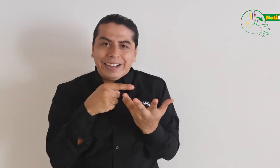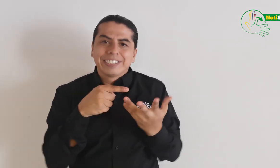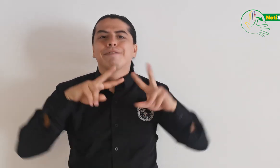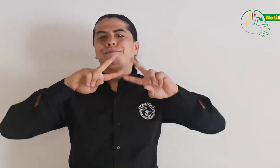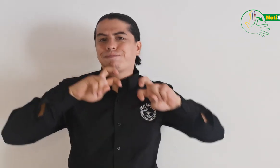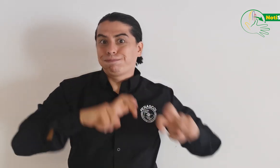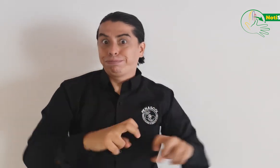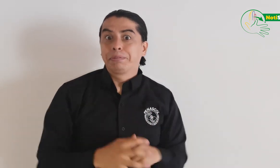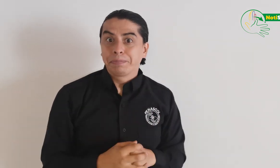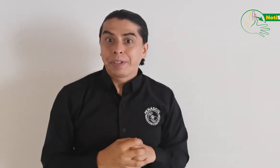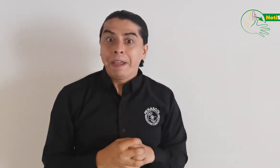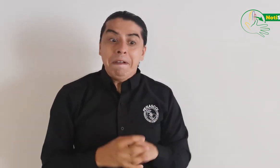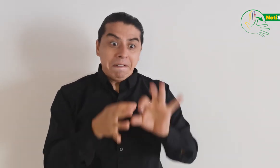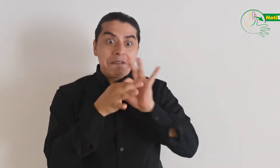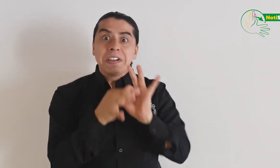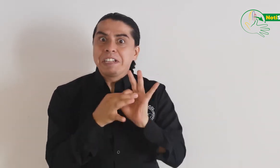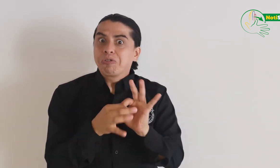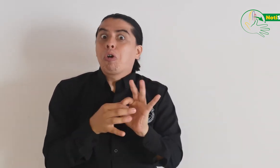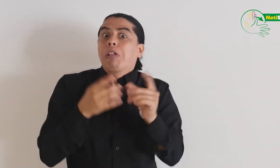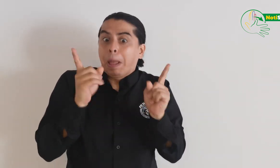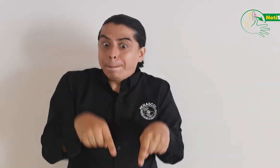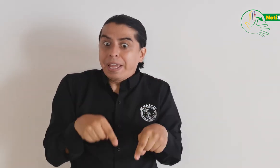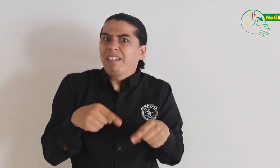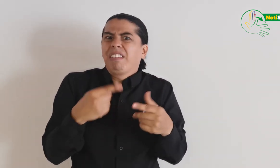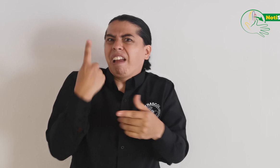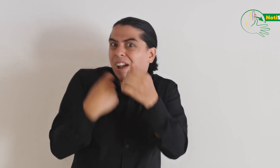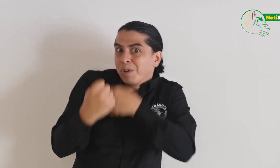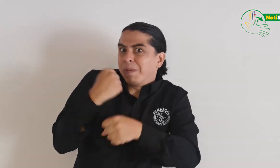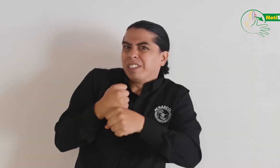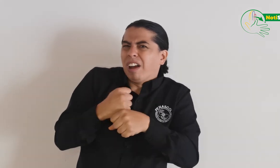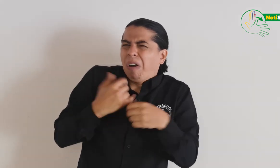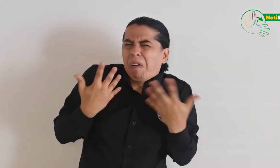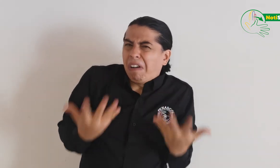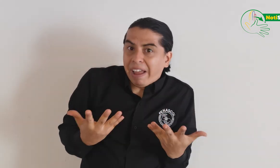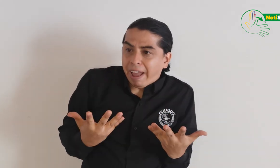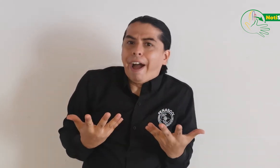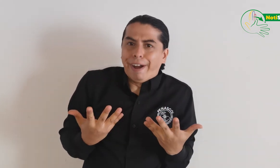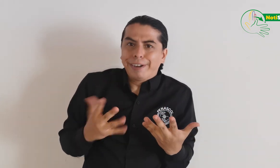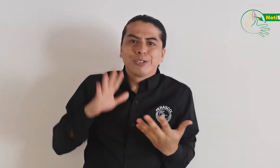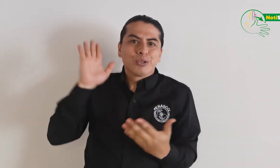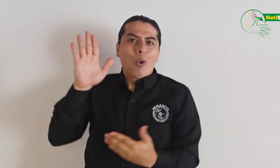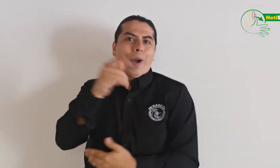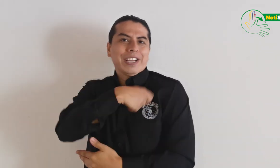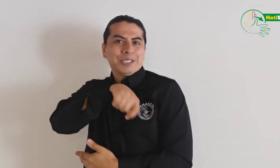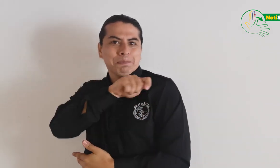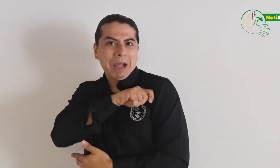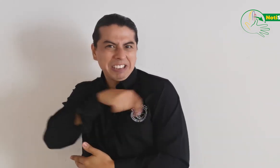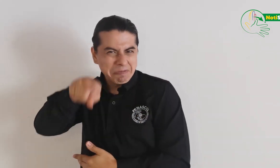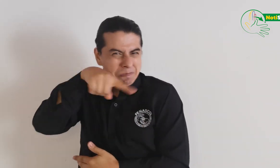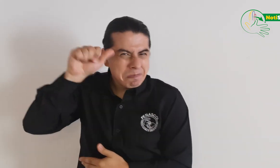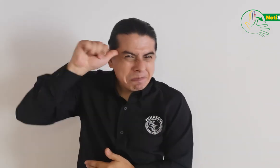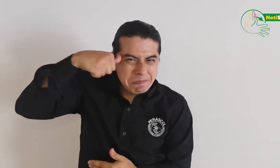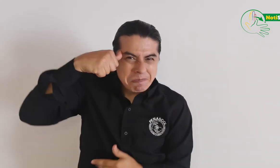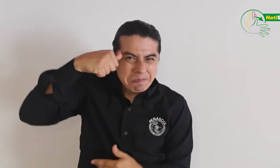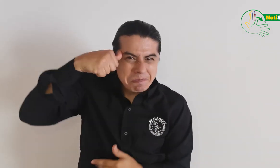da. Por ello, FENASCOL también, así como el año pasado, tuvimos una invitada de España, ¿la